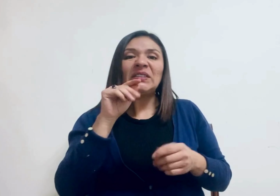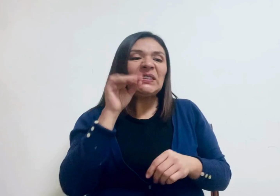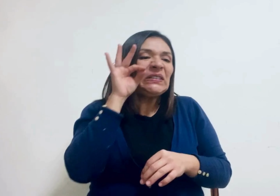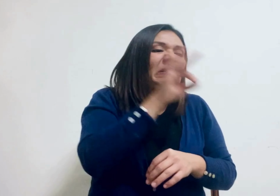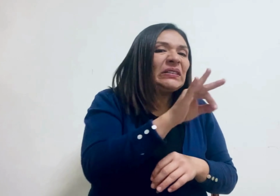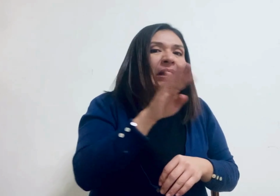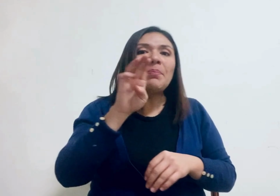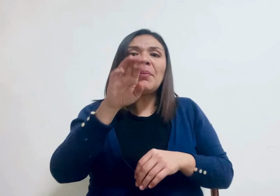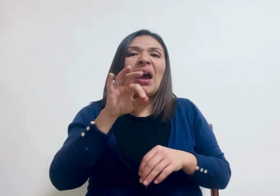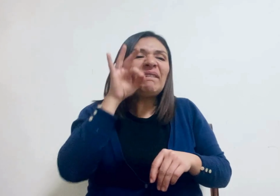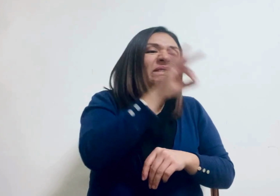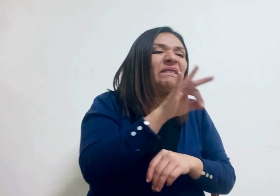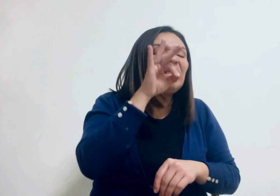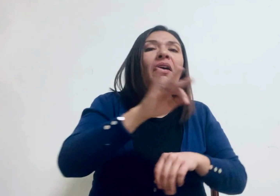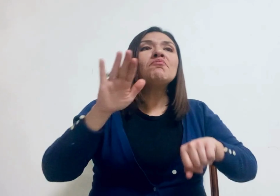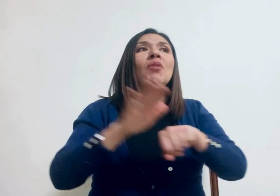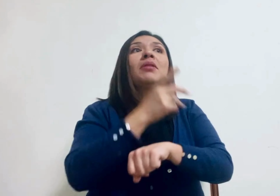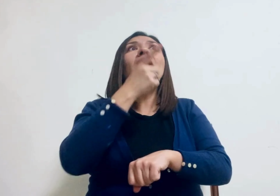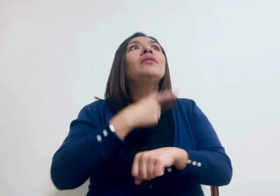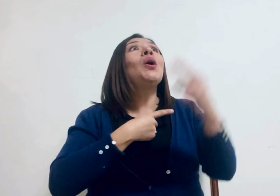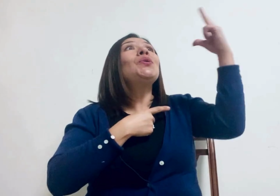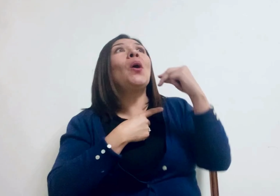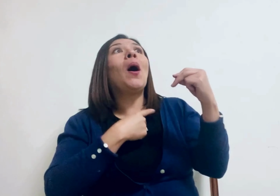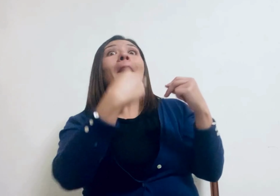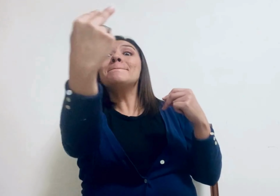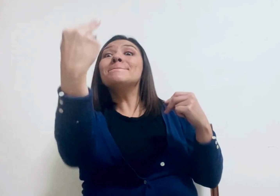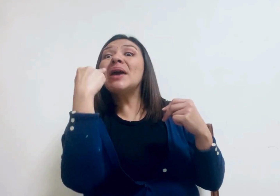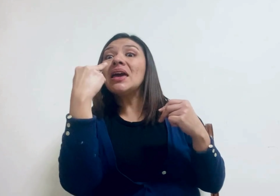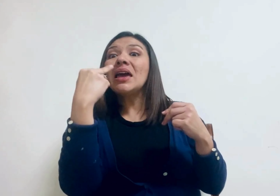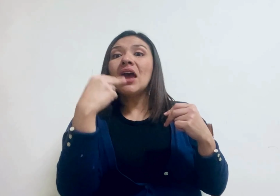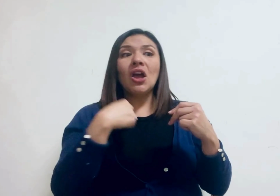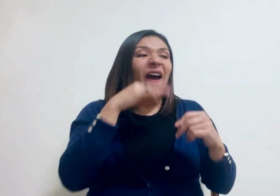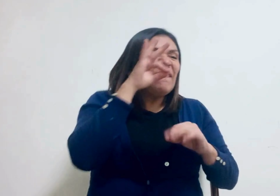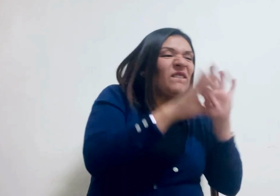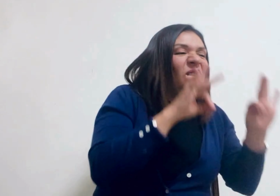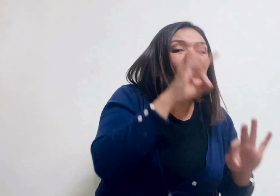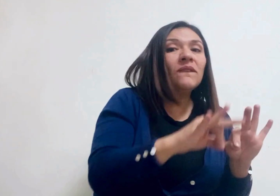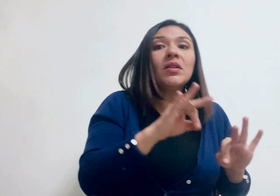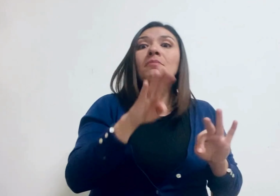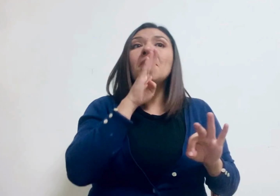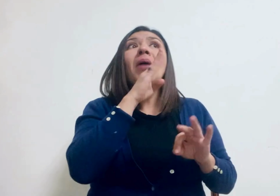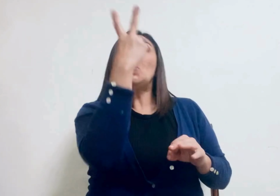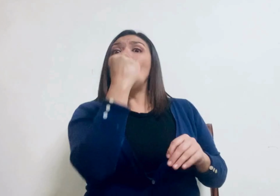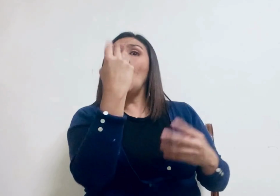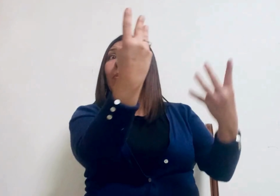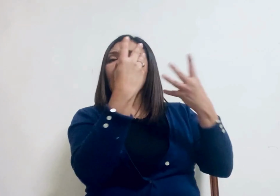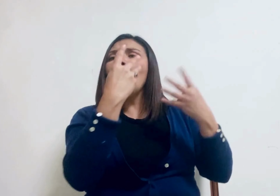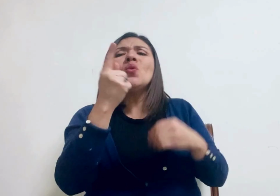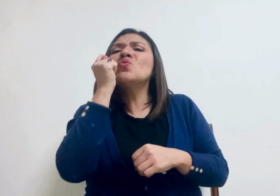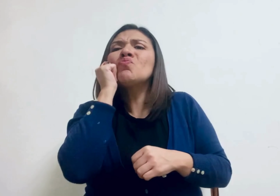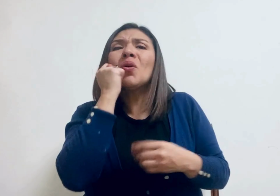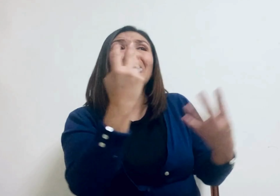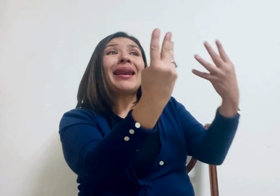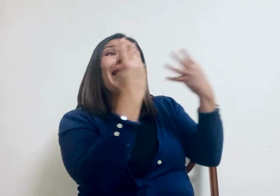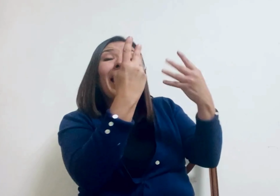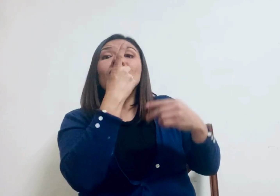a lo mejor van a empezar a lastimar al bebé porque ahí sí me dicen no, no te acerques, no, no lo toques, no, no le hagas. Y aunque sea que me vean para